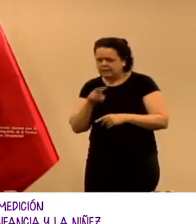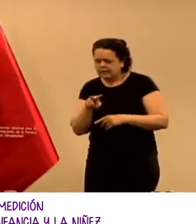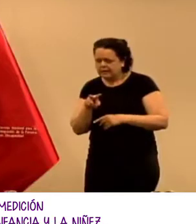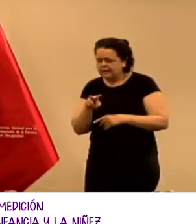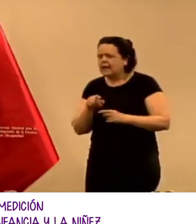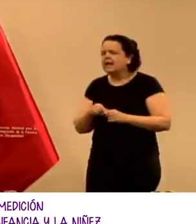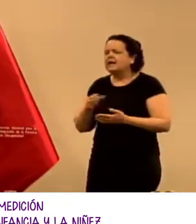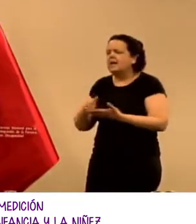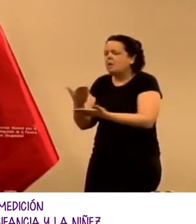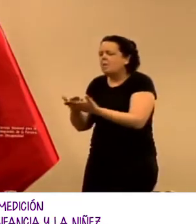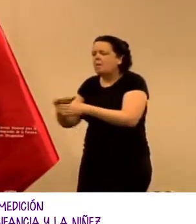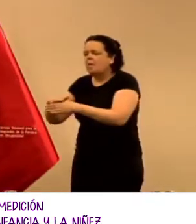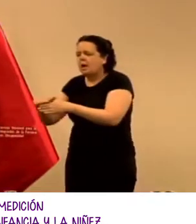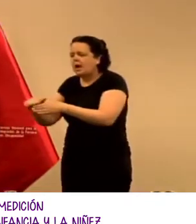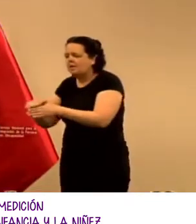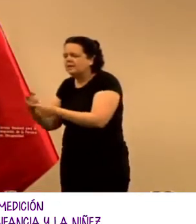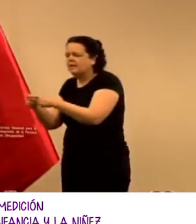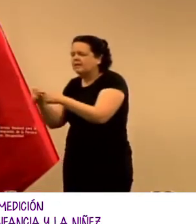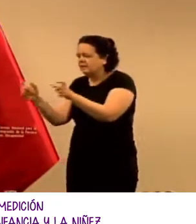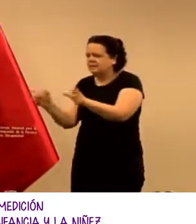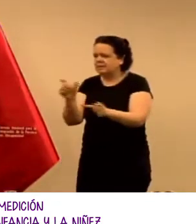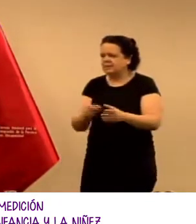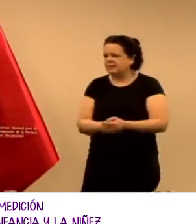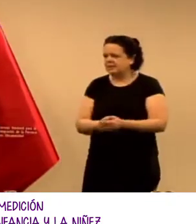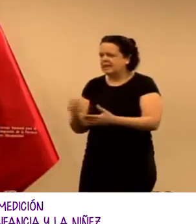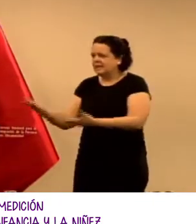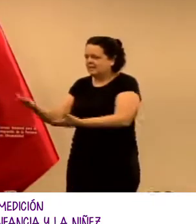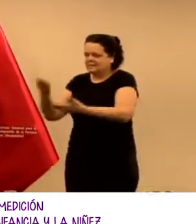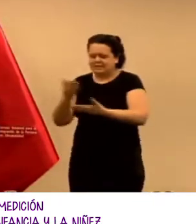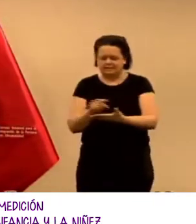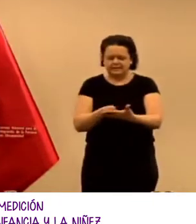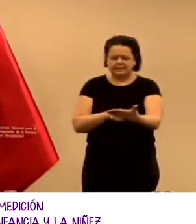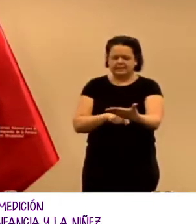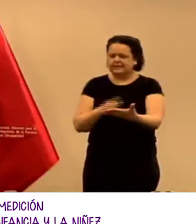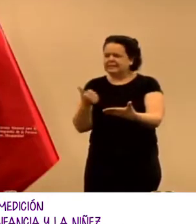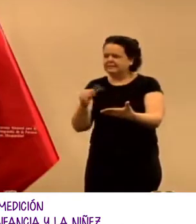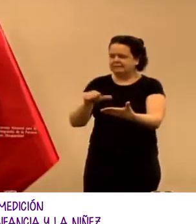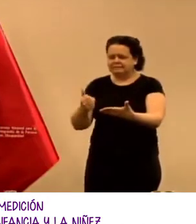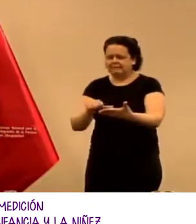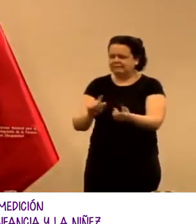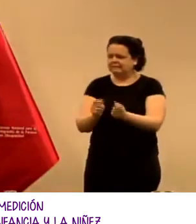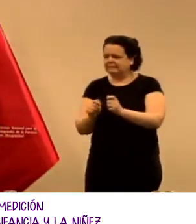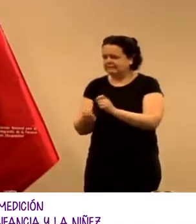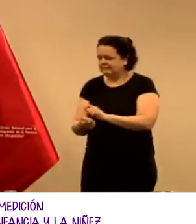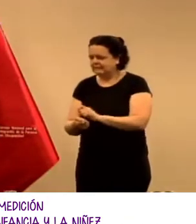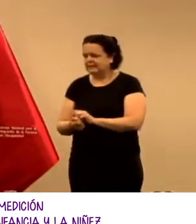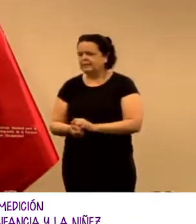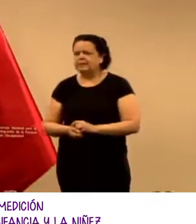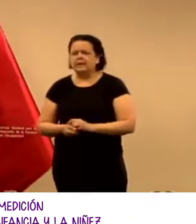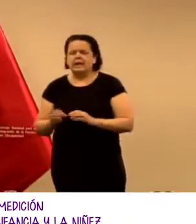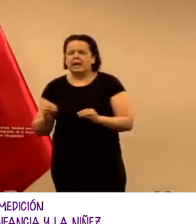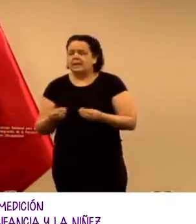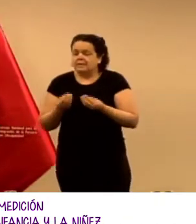cognitivas y pruebas de cambio, validarlo a través de esas pruebas, establecer propiedades